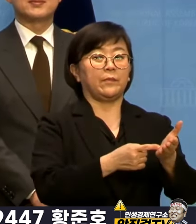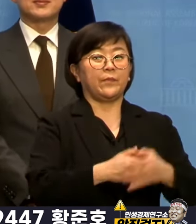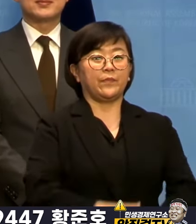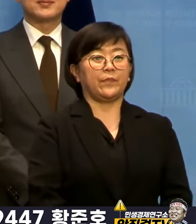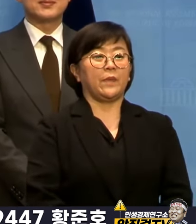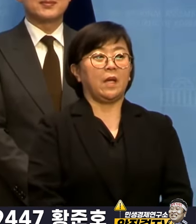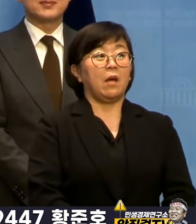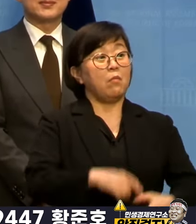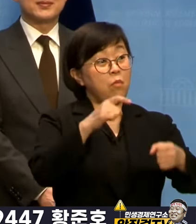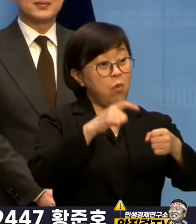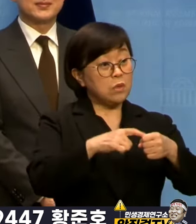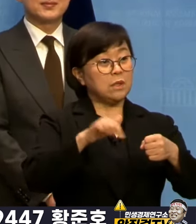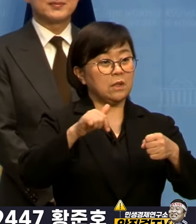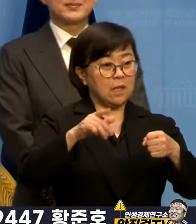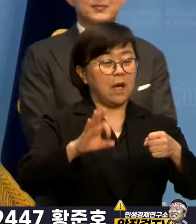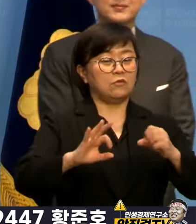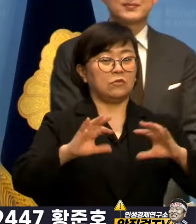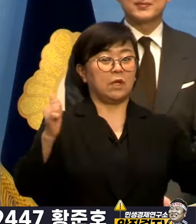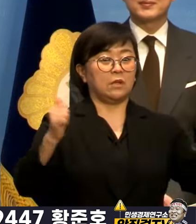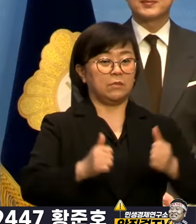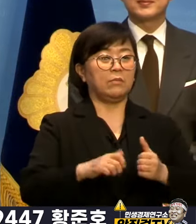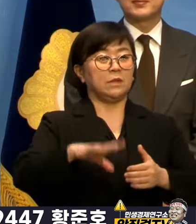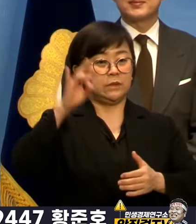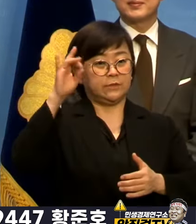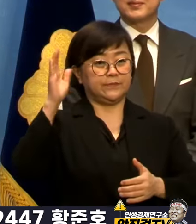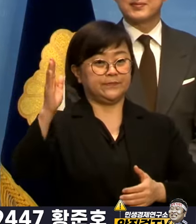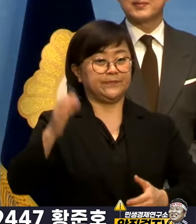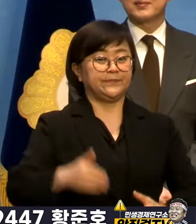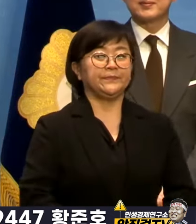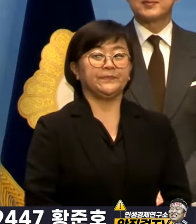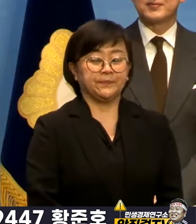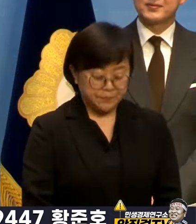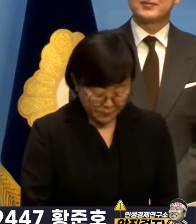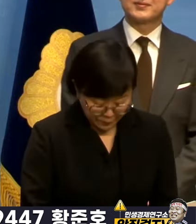말씀을 강득구 의원께서 먼저 해주시도록 하겠습니다.